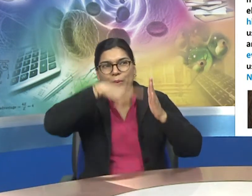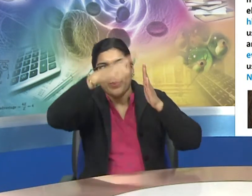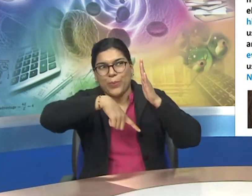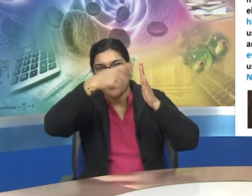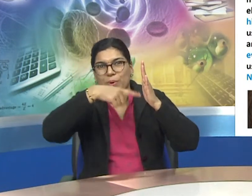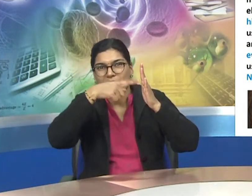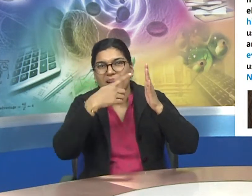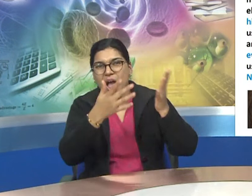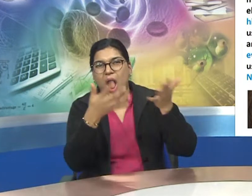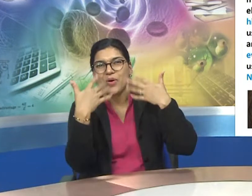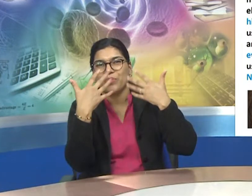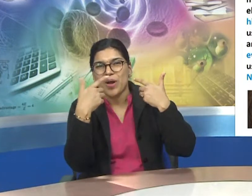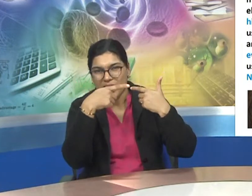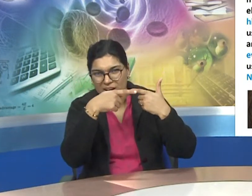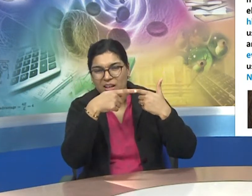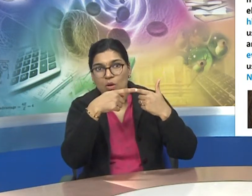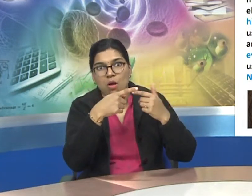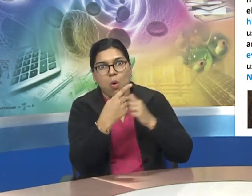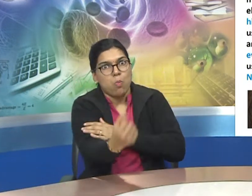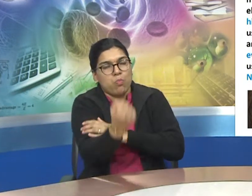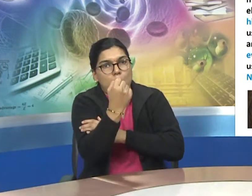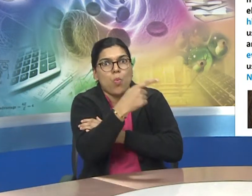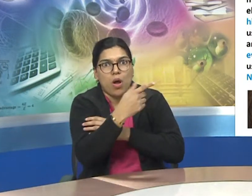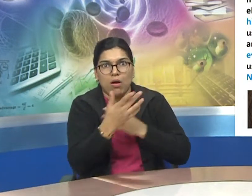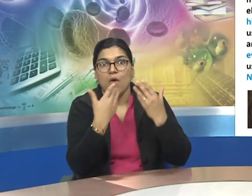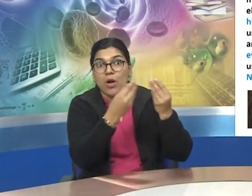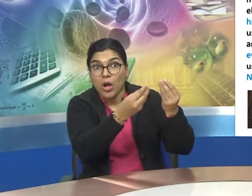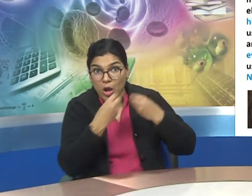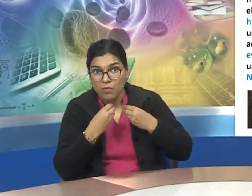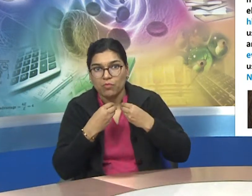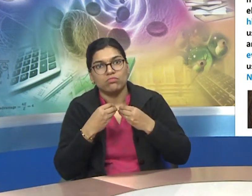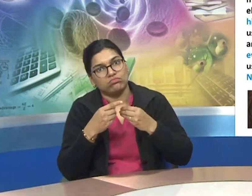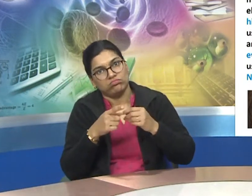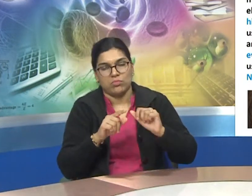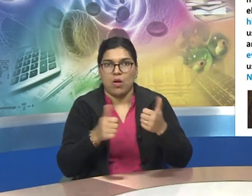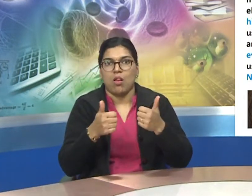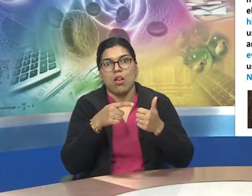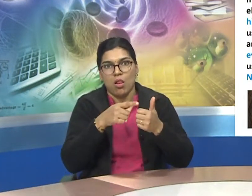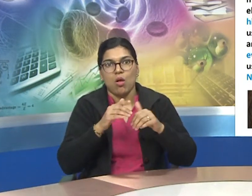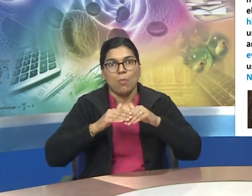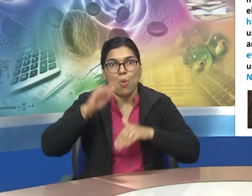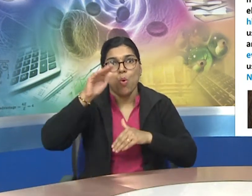propel boats along the Nile River